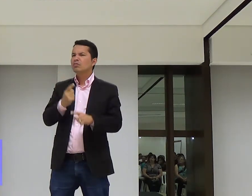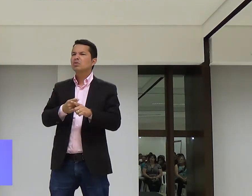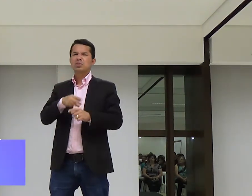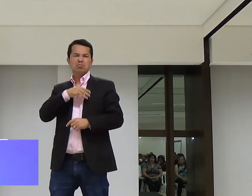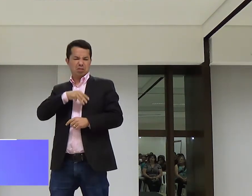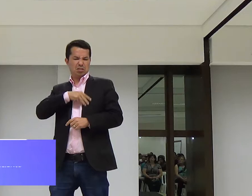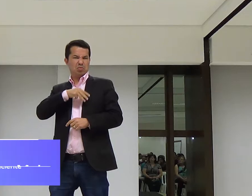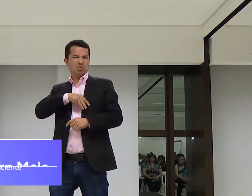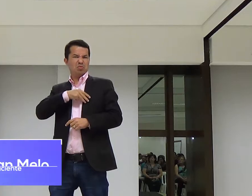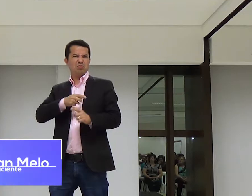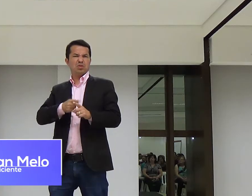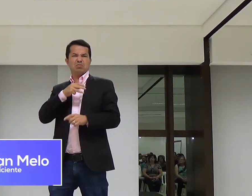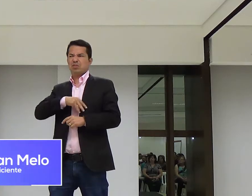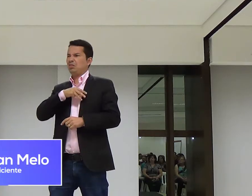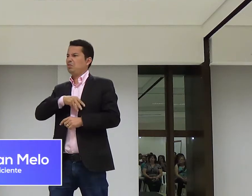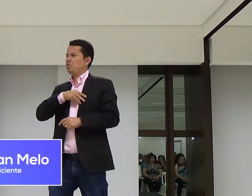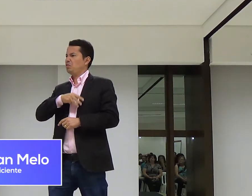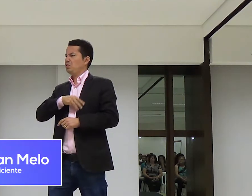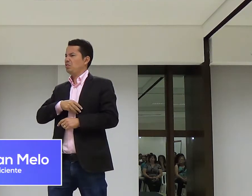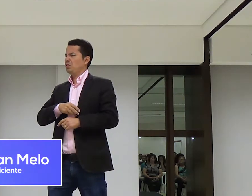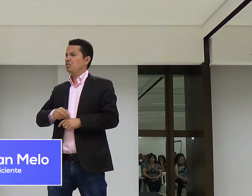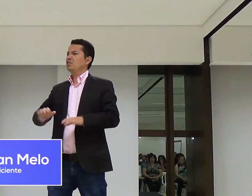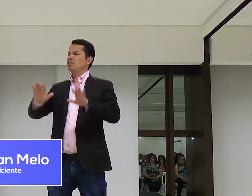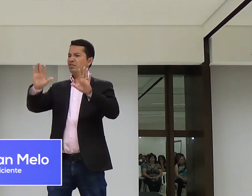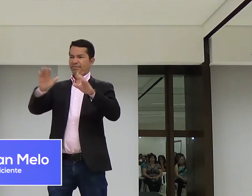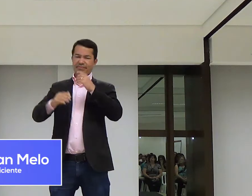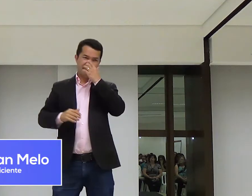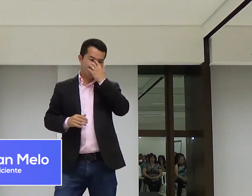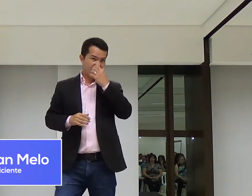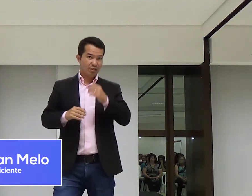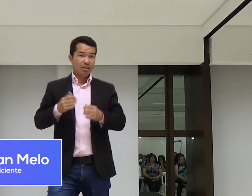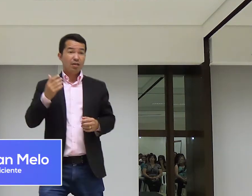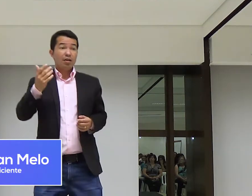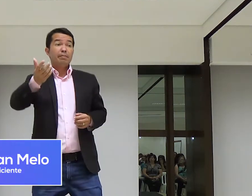Mateus. Por que esse sinal é usado para este livro?